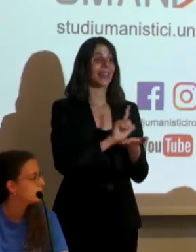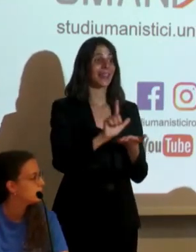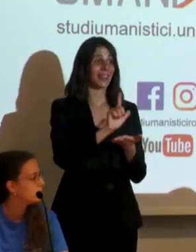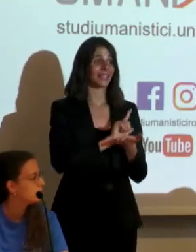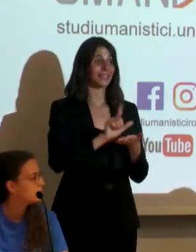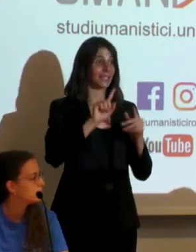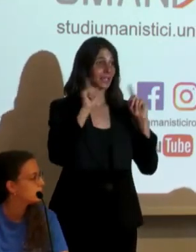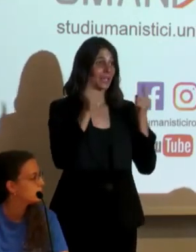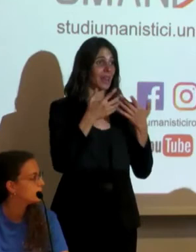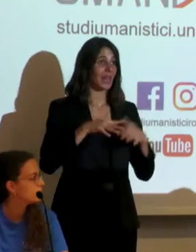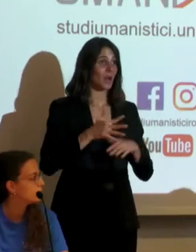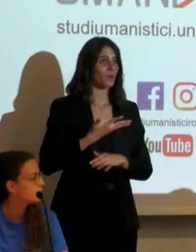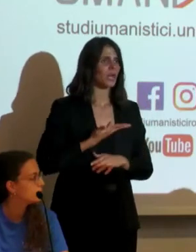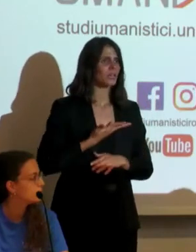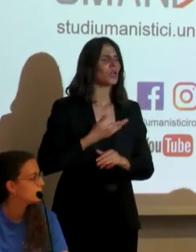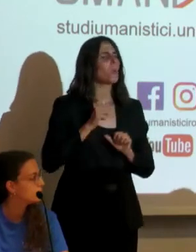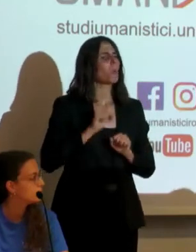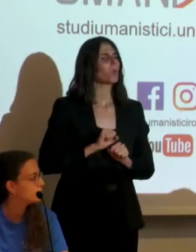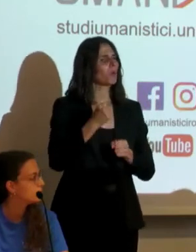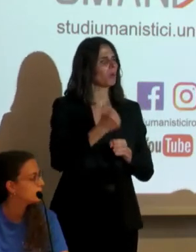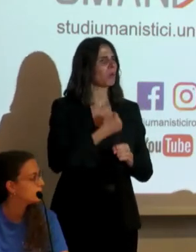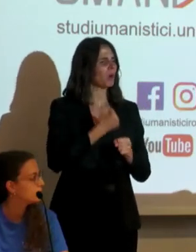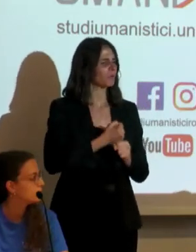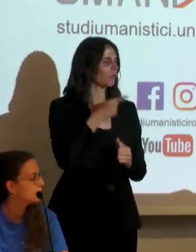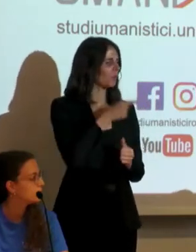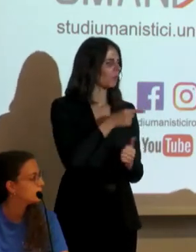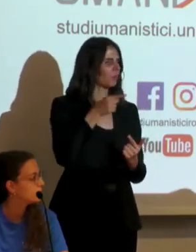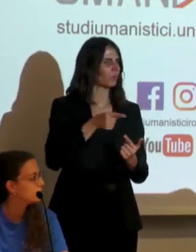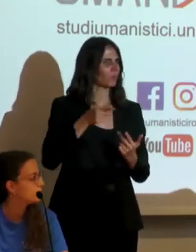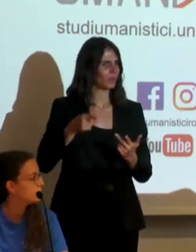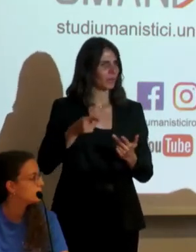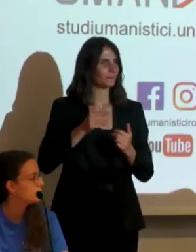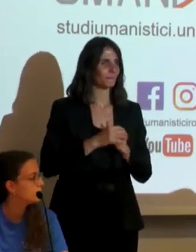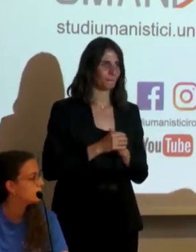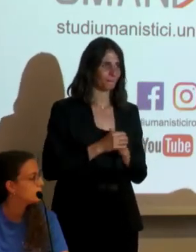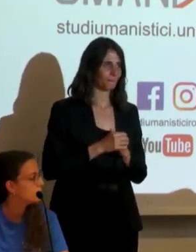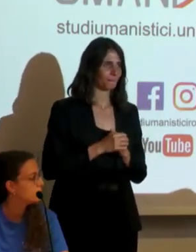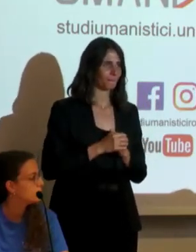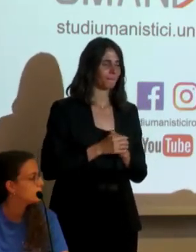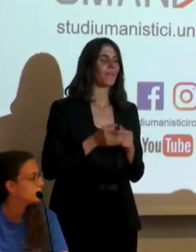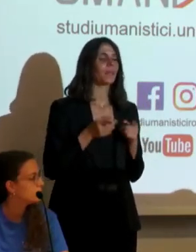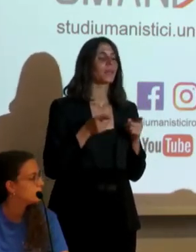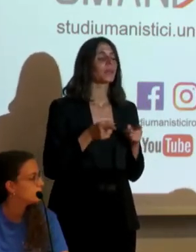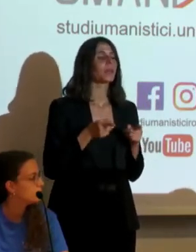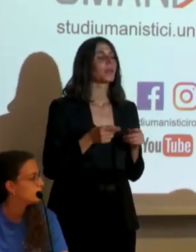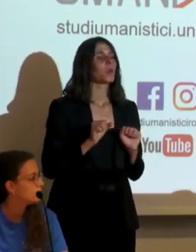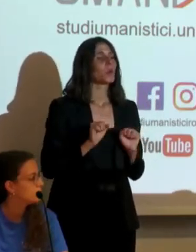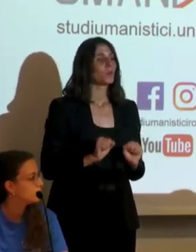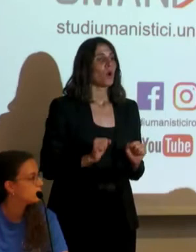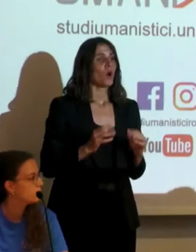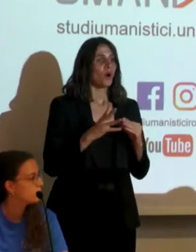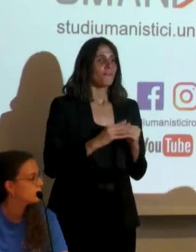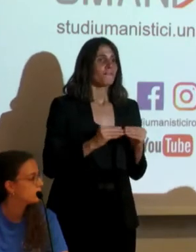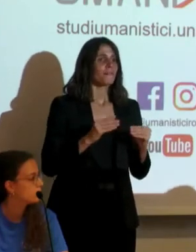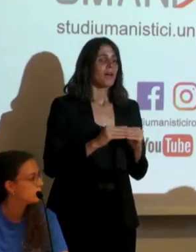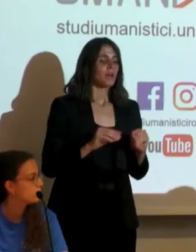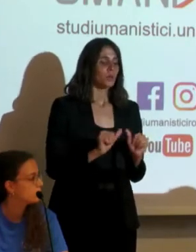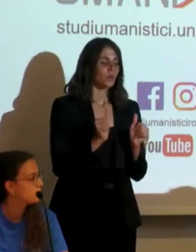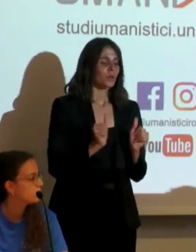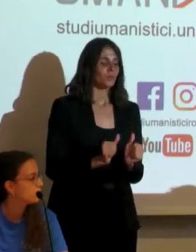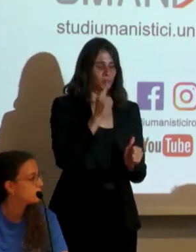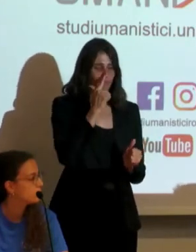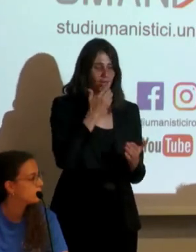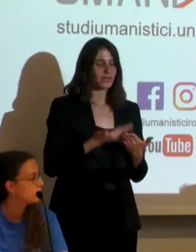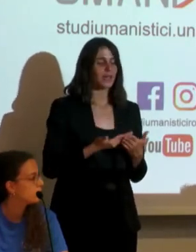naturalmente diciamo farlo appunto nella maniera più idonea,